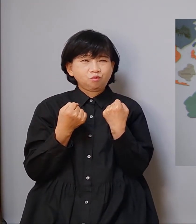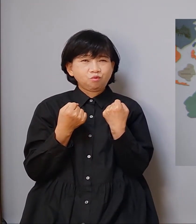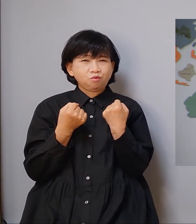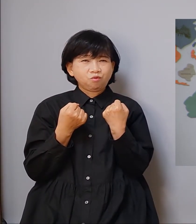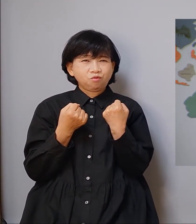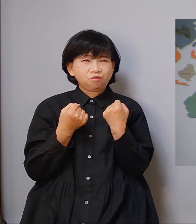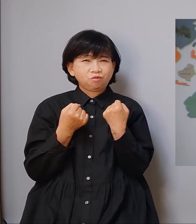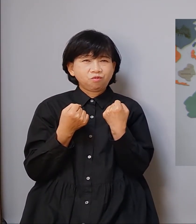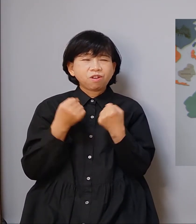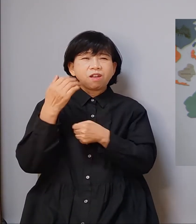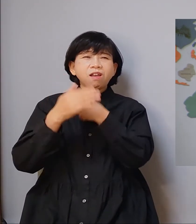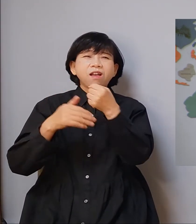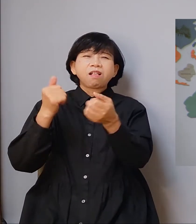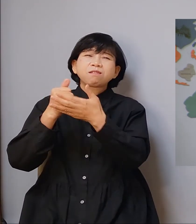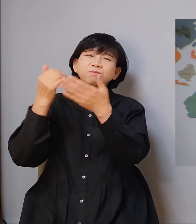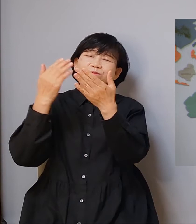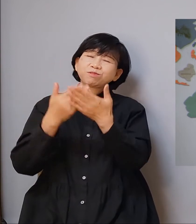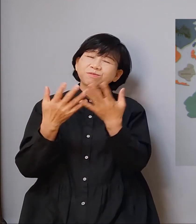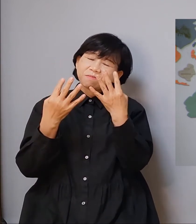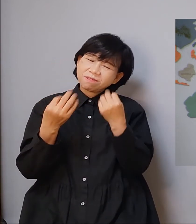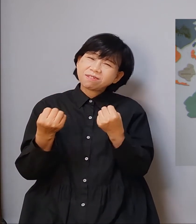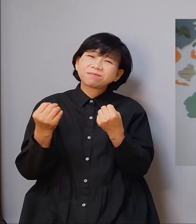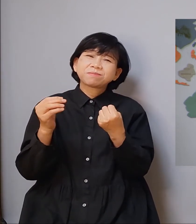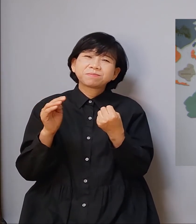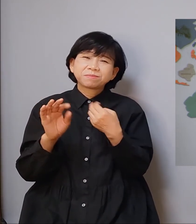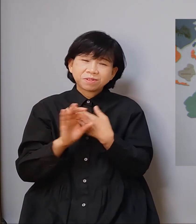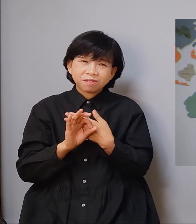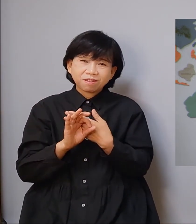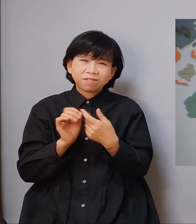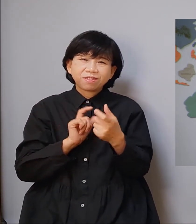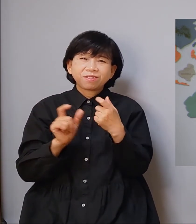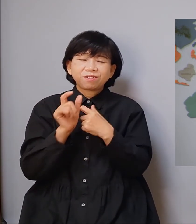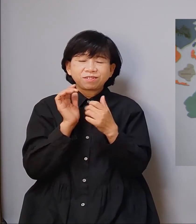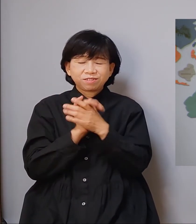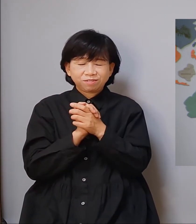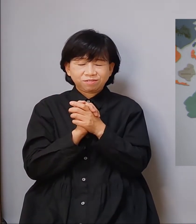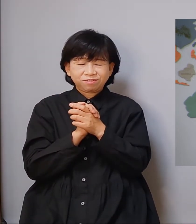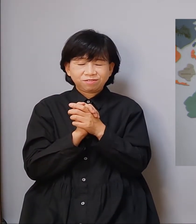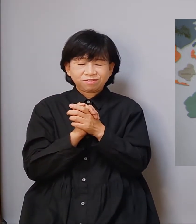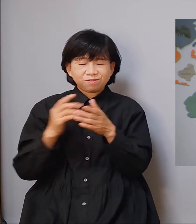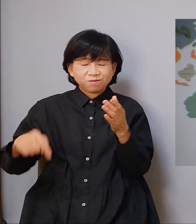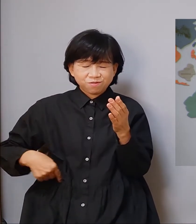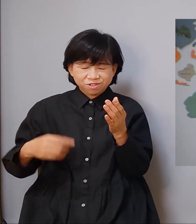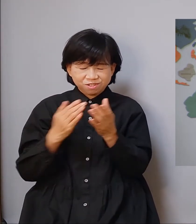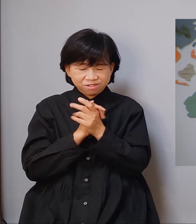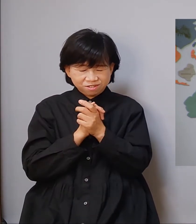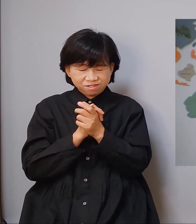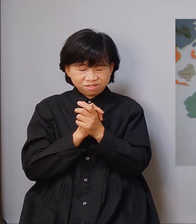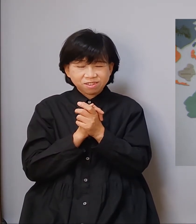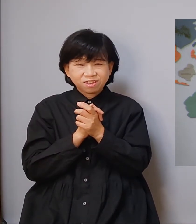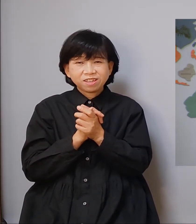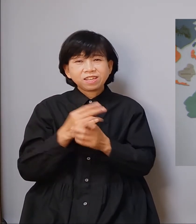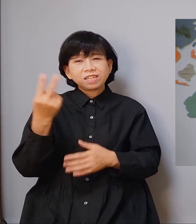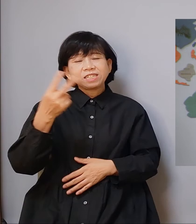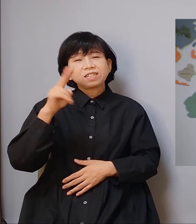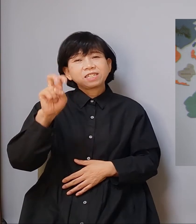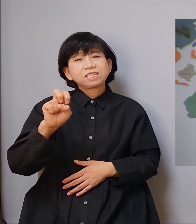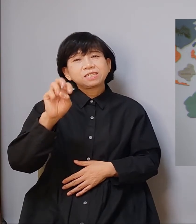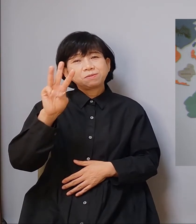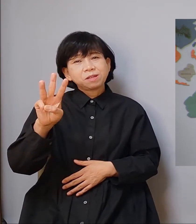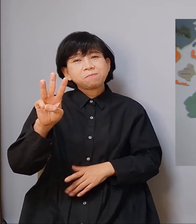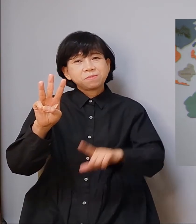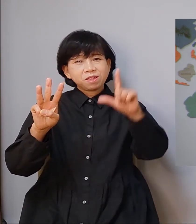것들이 많다면 이 12월 달에 하나님 앞에 더 기도하시고 더 회개하시고 2023년에는 좀